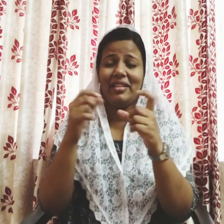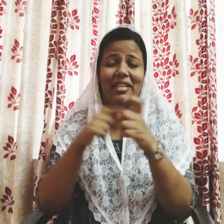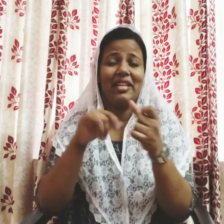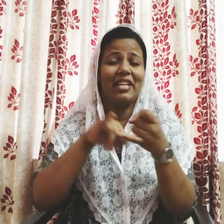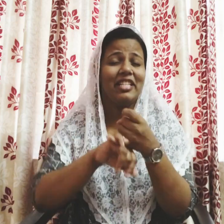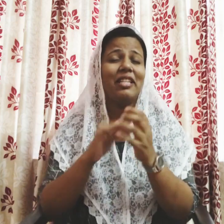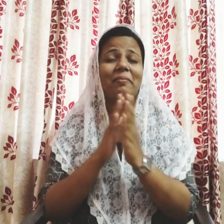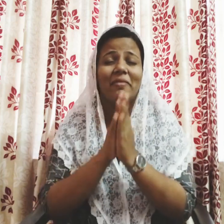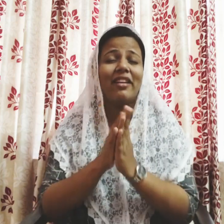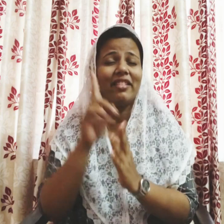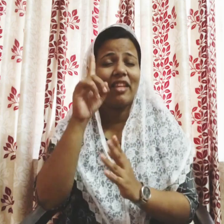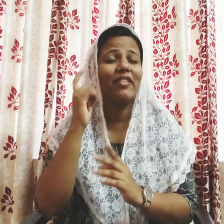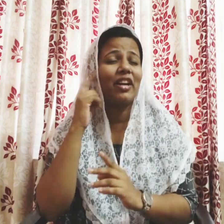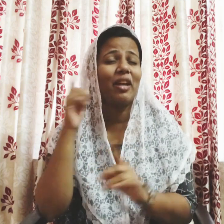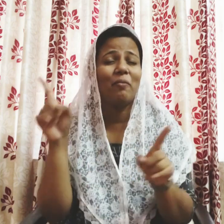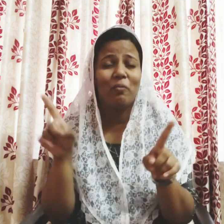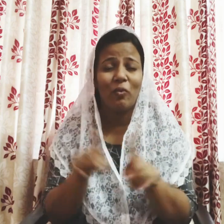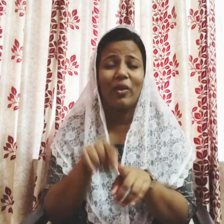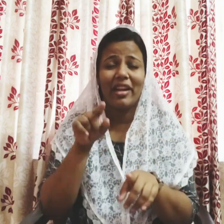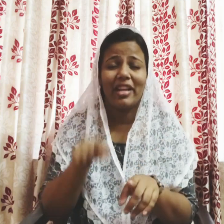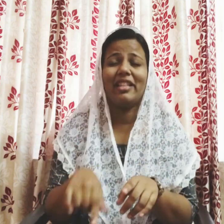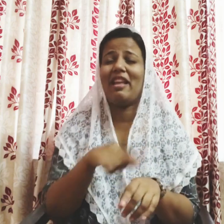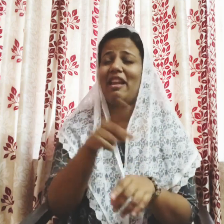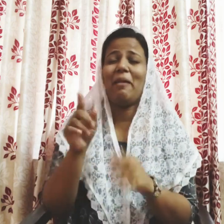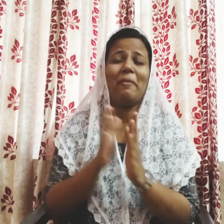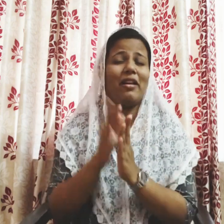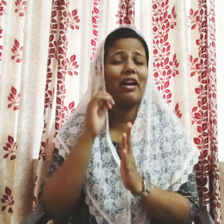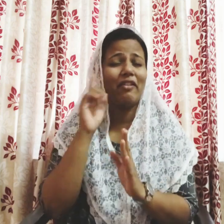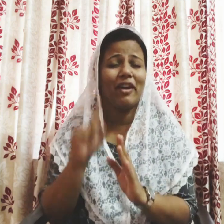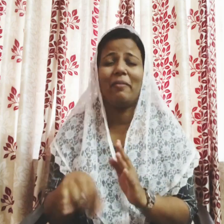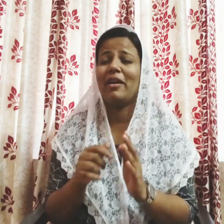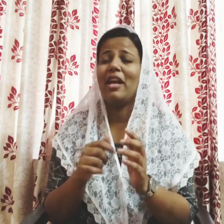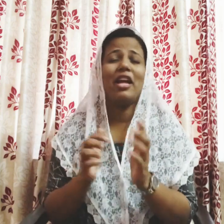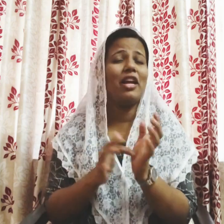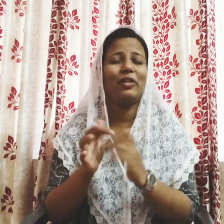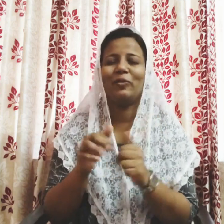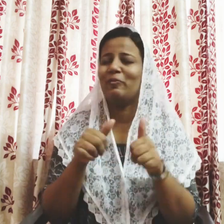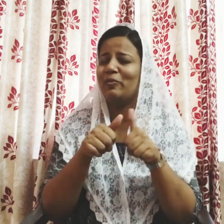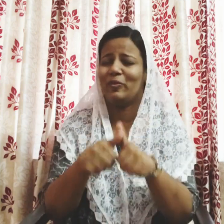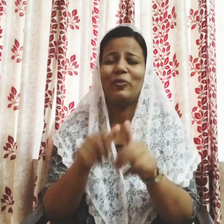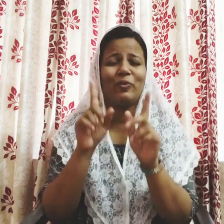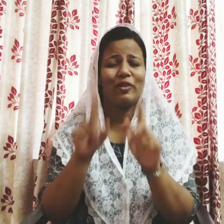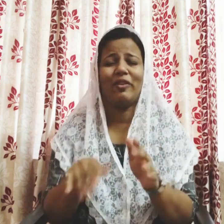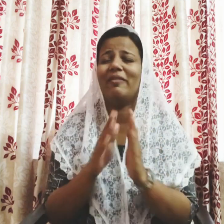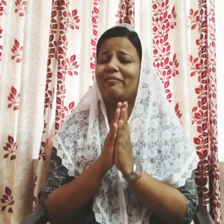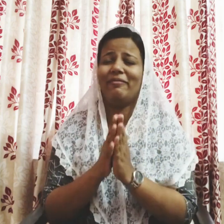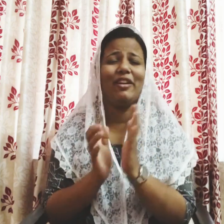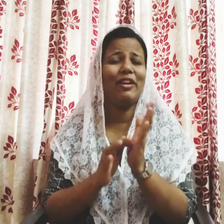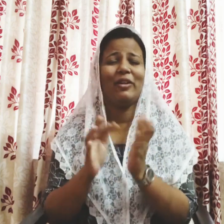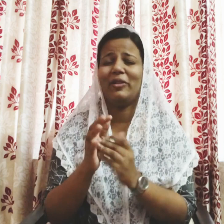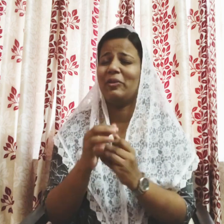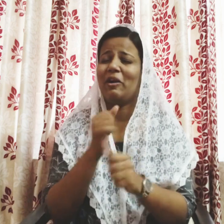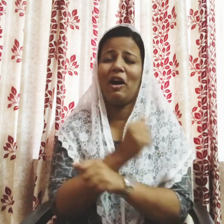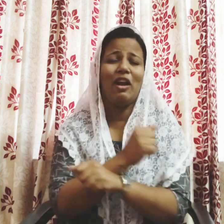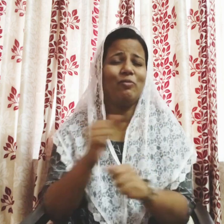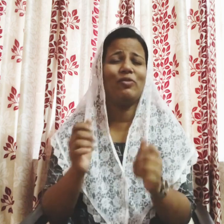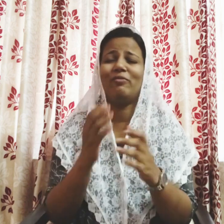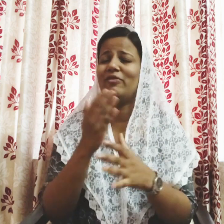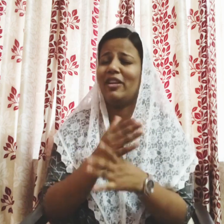കുഞ്ഞുങ്ങളുടെ പ്രാർത്ഥനയ്ക്ക് യേശുക്രിസ്തുവിൻ്റെ നാമത്തിൽ ഞങ്ങൾ പ്രാർത്ഥിക്കുമ്പോൾ അതിന് മറുപടി ഉണ്ടെന്ന് ഞങ്ങൾക്കറിയാം. അപ്പോൾ അതിൻ്റെ കുഞ്ഞുങ്ങളുടെ പ്രാർത്ഥനയ്ക്ക് അത്ഭുതങ്ങളെ കർത്താവ് ചെയ്യുന്നതിന്